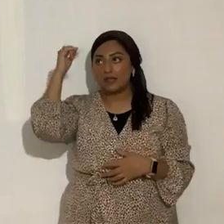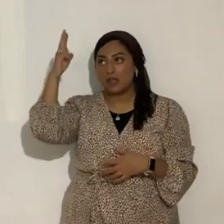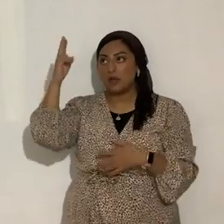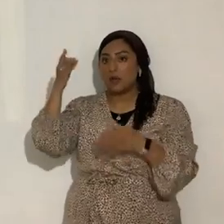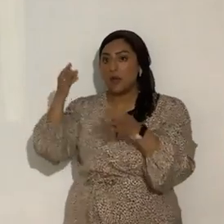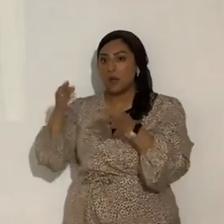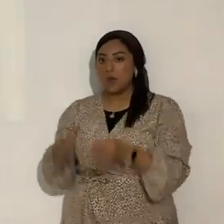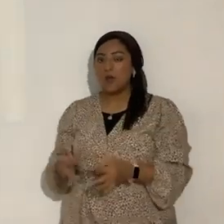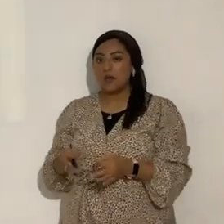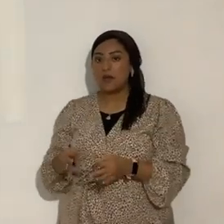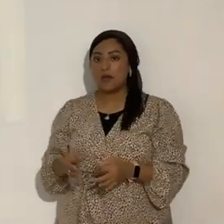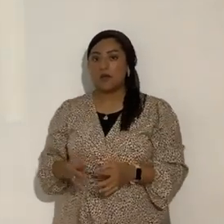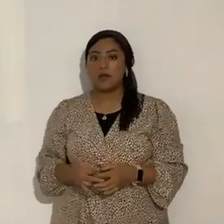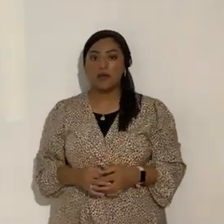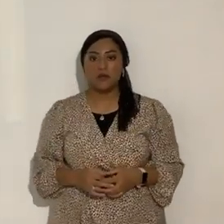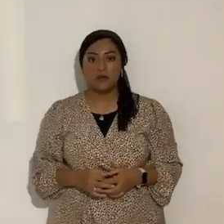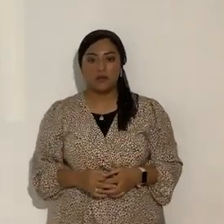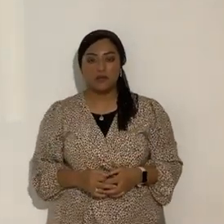Yahweh.